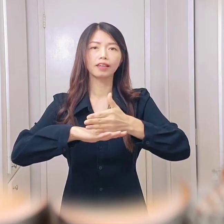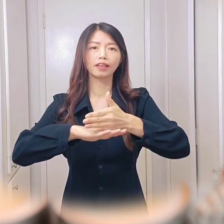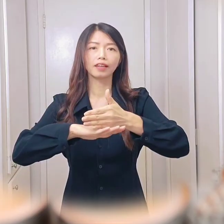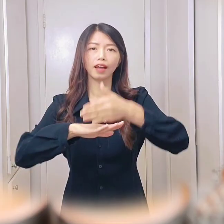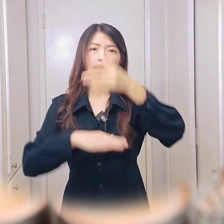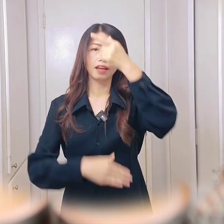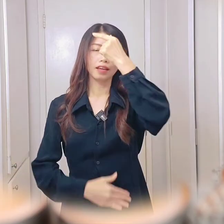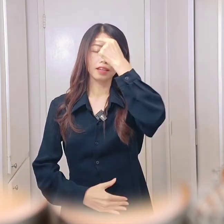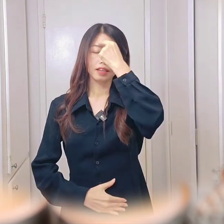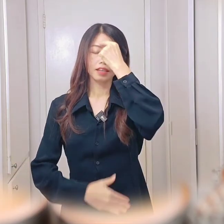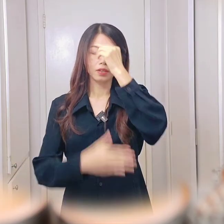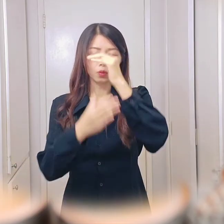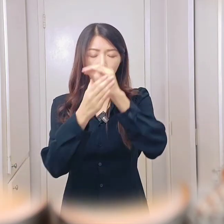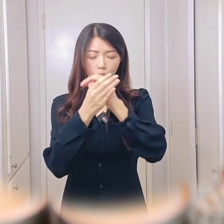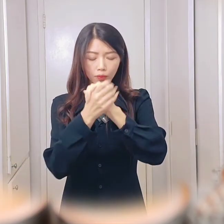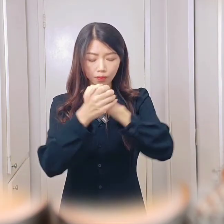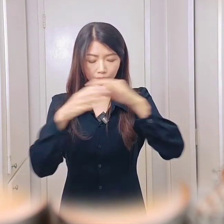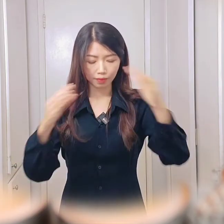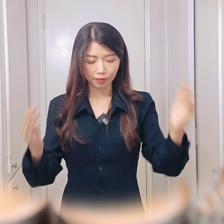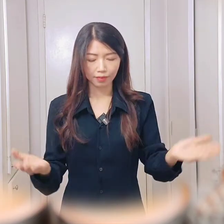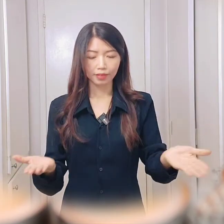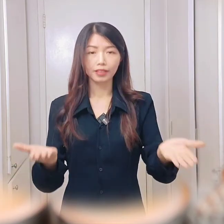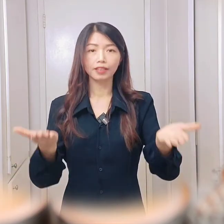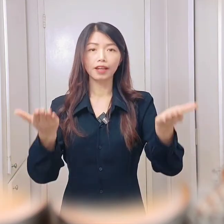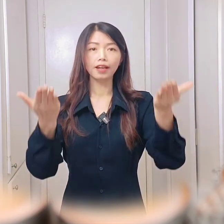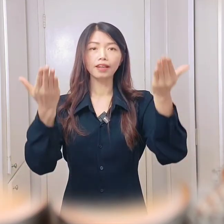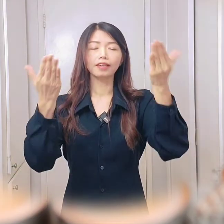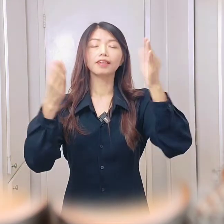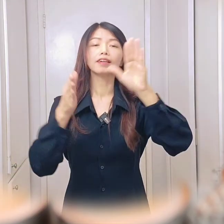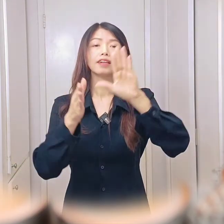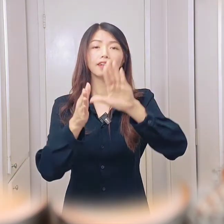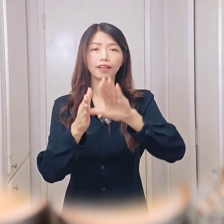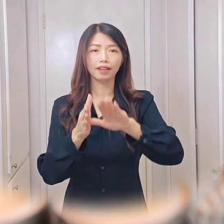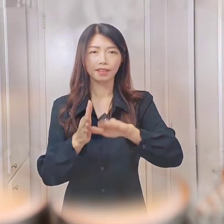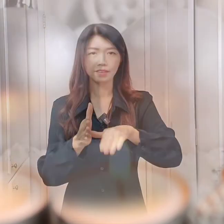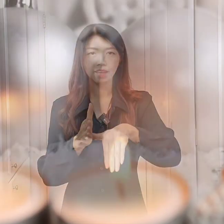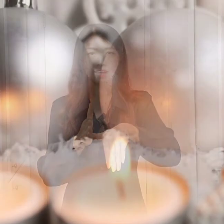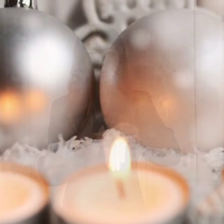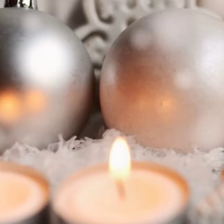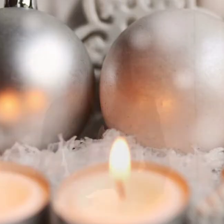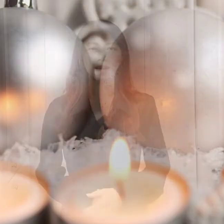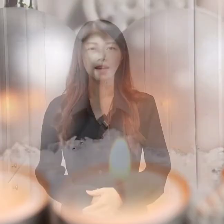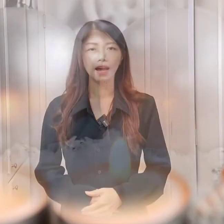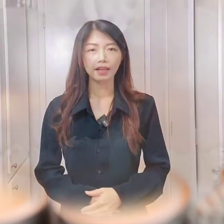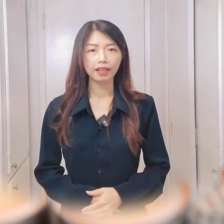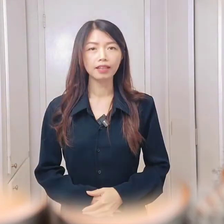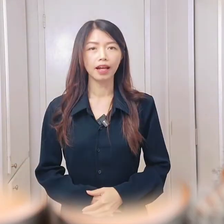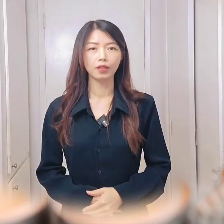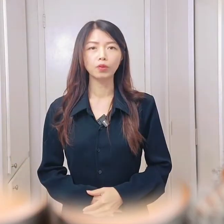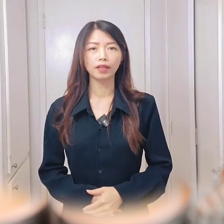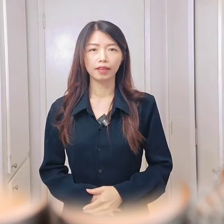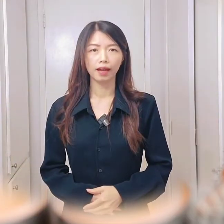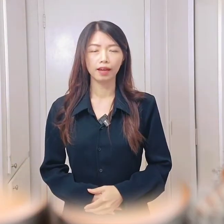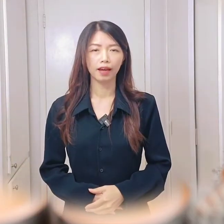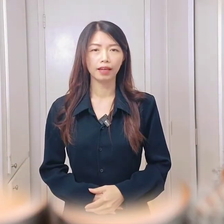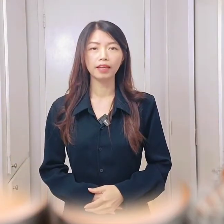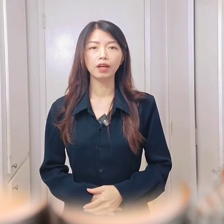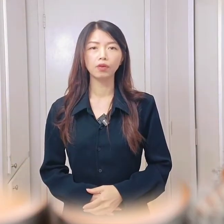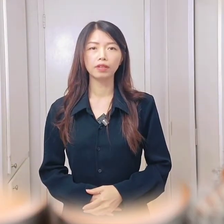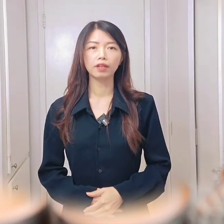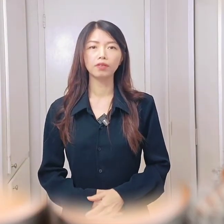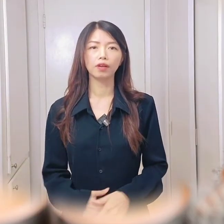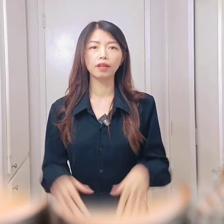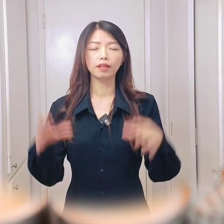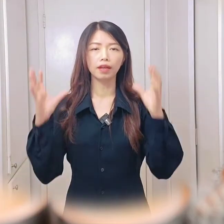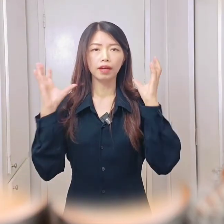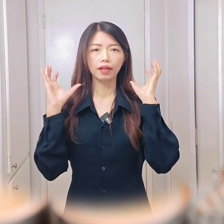감사 기도 드릴 때. 아기 잘도 잔다. 아기라고